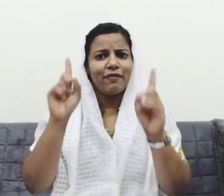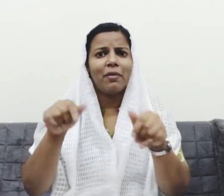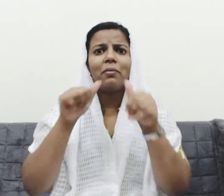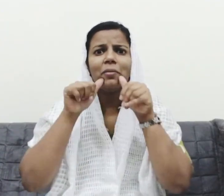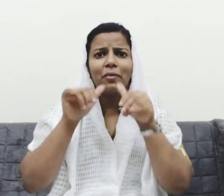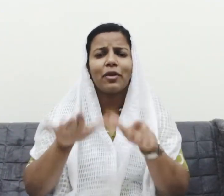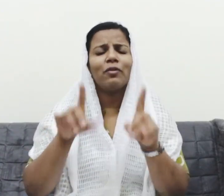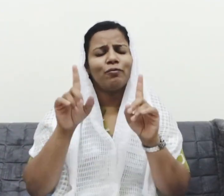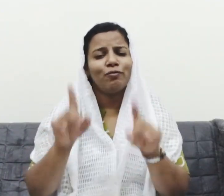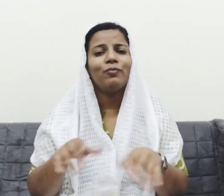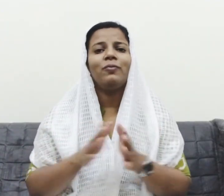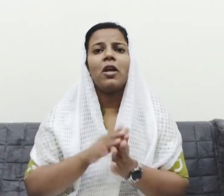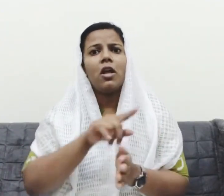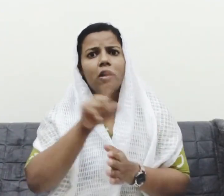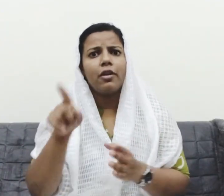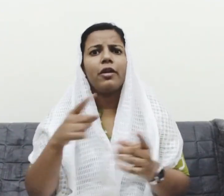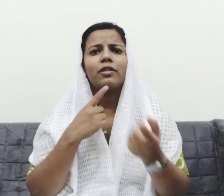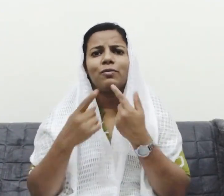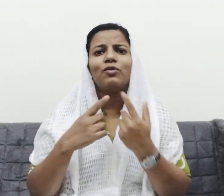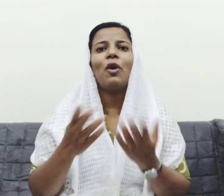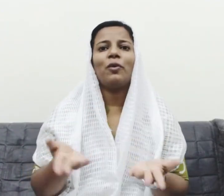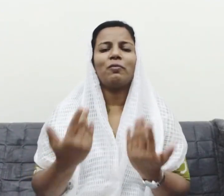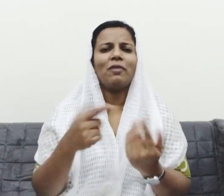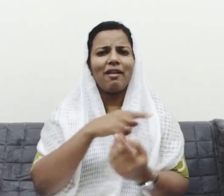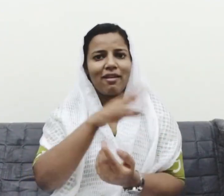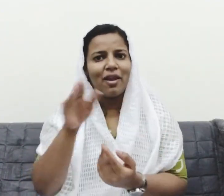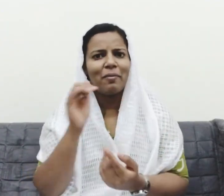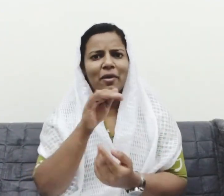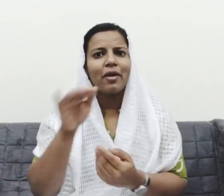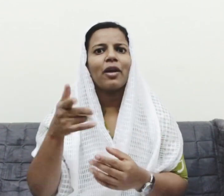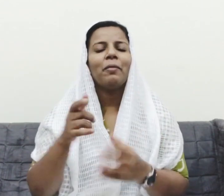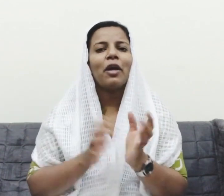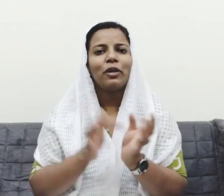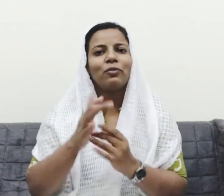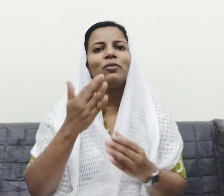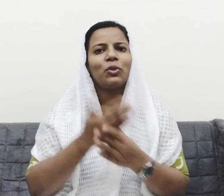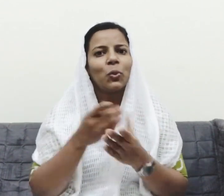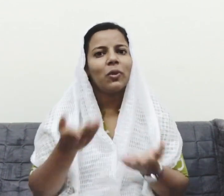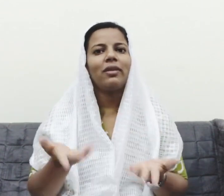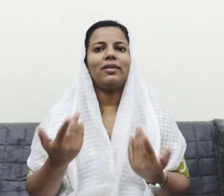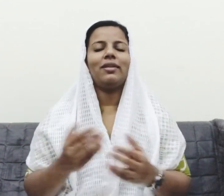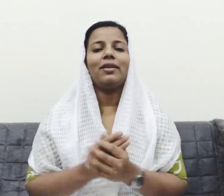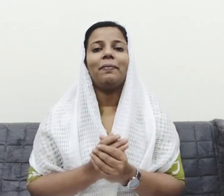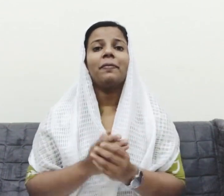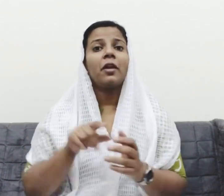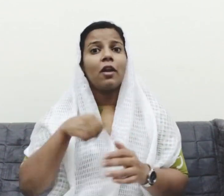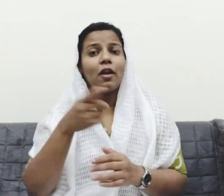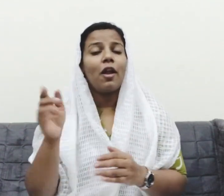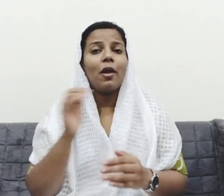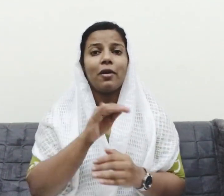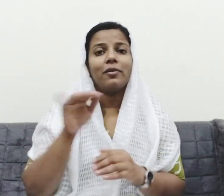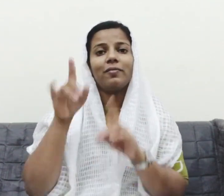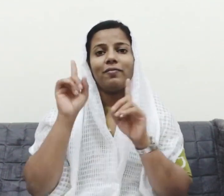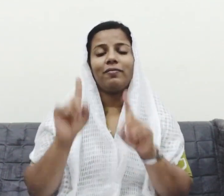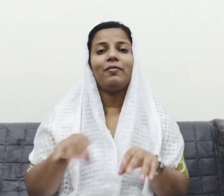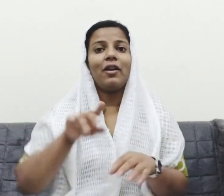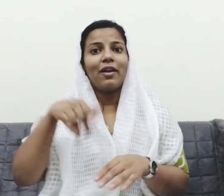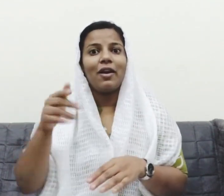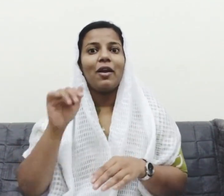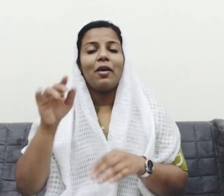തീരും. എനിക്ക് നല്ല ഉറപ്പാണ് കർത്താവ് അവരെ സന്ദർശിക്കും. അതുകൊണ്ട് നിങ്ങൾ അയച്ചു കൊടുക്കുക. ഇതൊരു സുവിശേഷ വേലയുടെ ഭാഗമായിട്ട് കണ്ടുകൊണ്ട് നിങ്ങൾ മറ്റുള്ളവർ കൂടെ അയച്ചു കൊടുക്കുകയും അവരെ